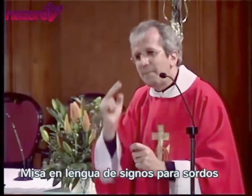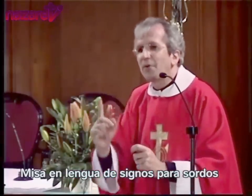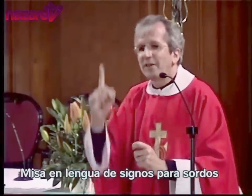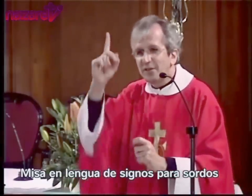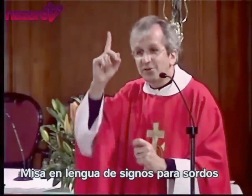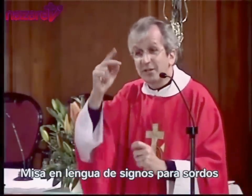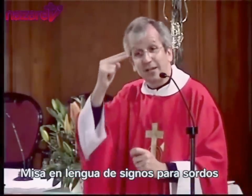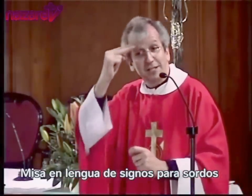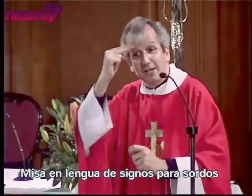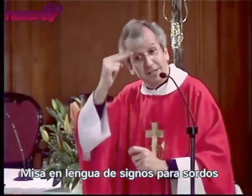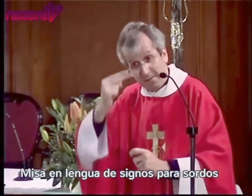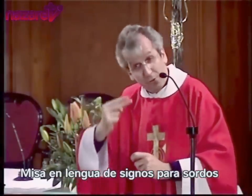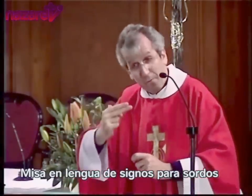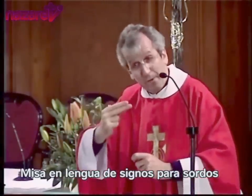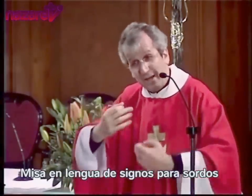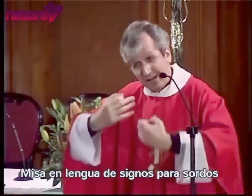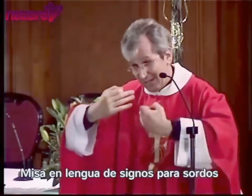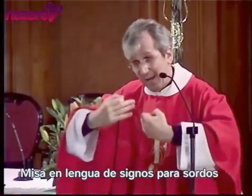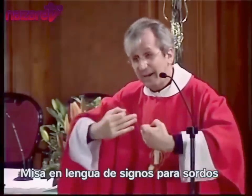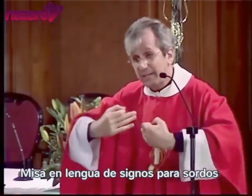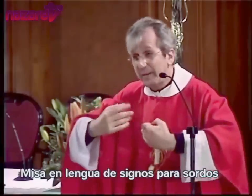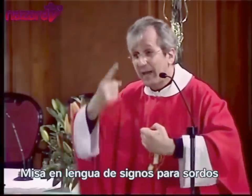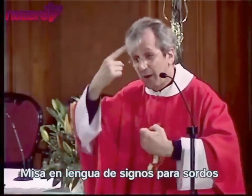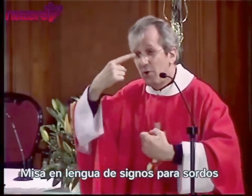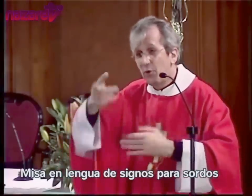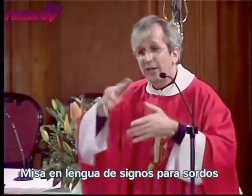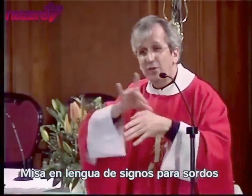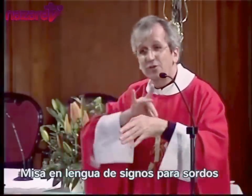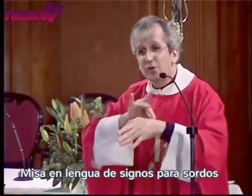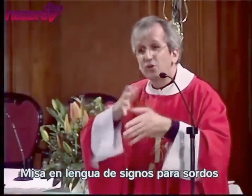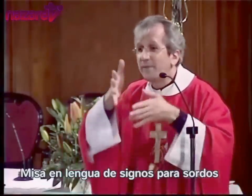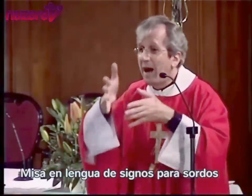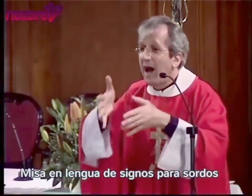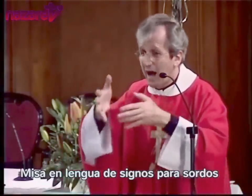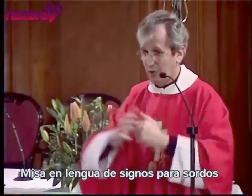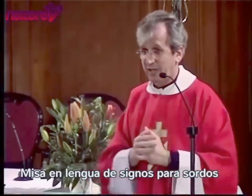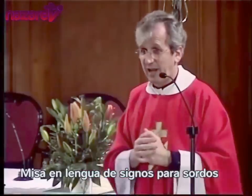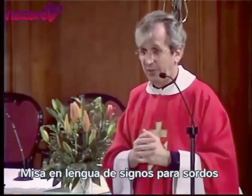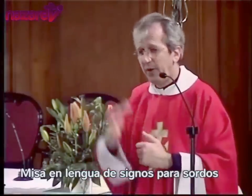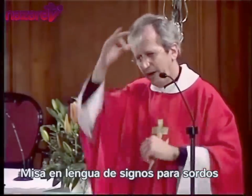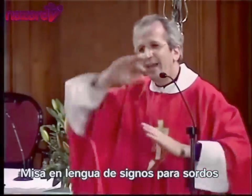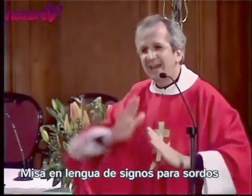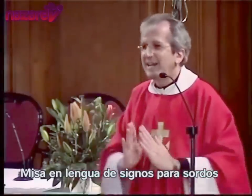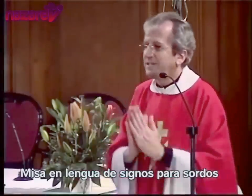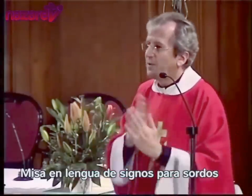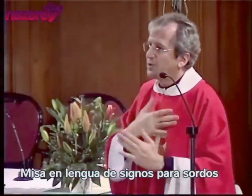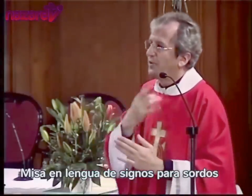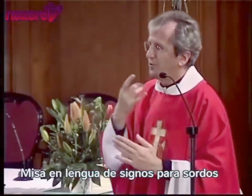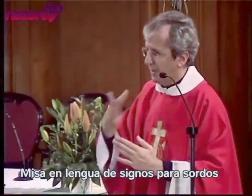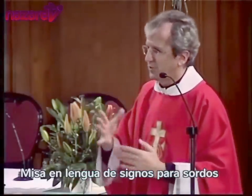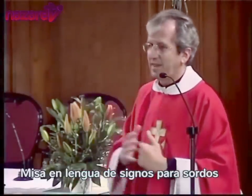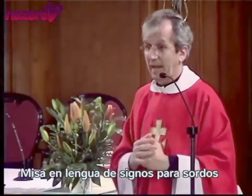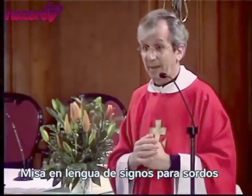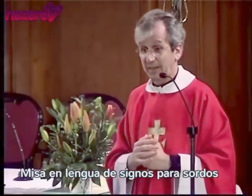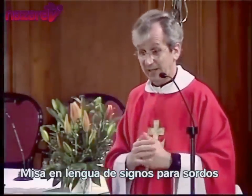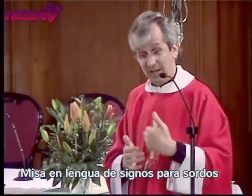de temor de Dios, que es saber cumplir, saber respetar lo que Dios nos va aconsejando. Es el Espíritu Santo